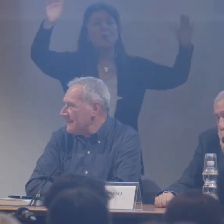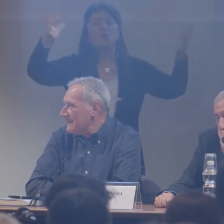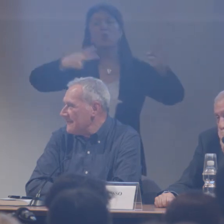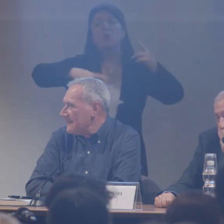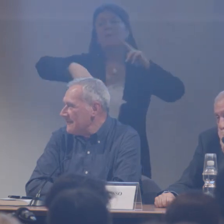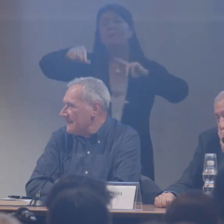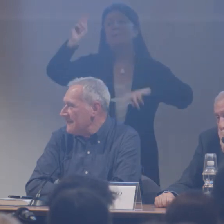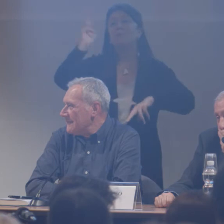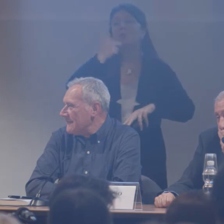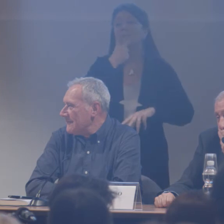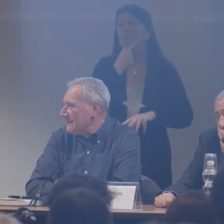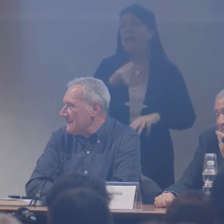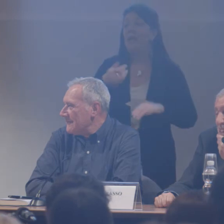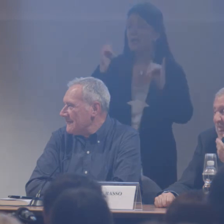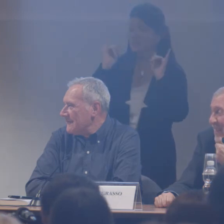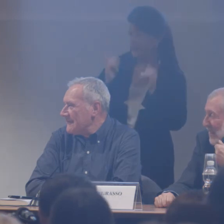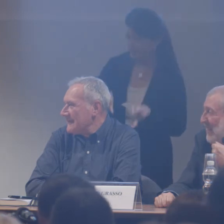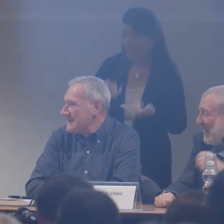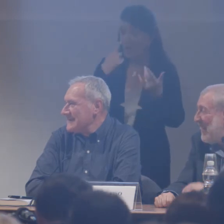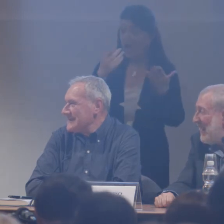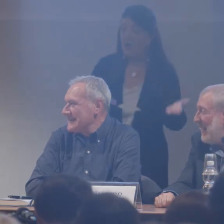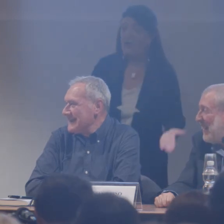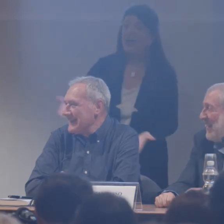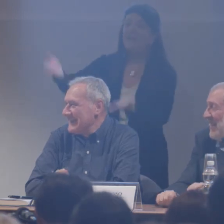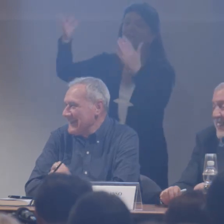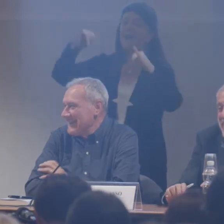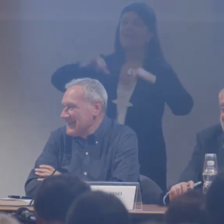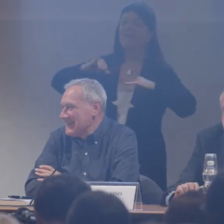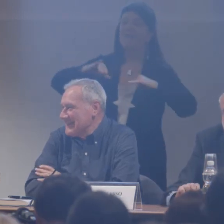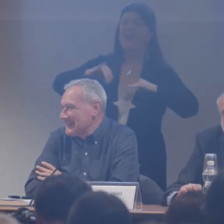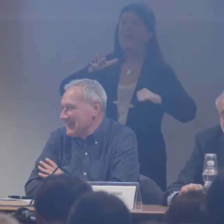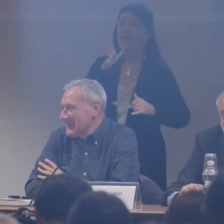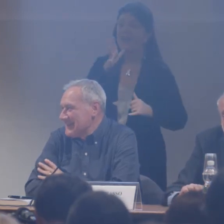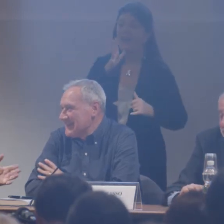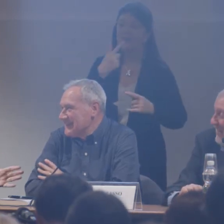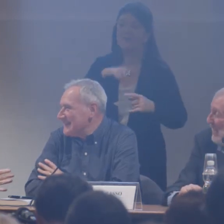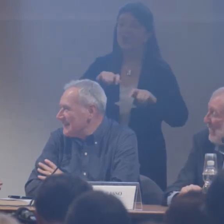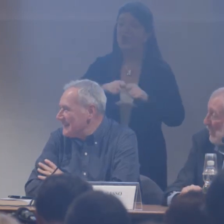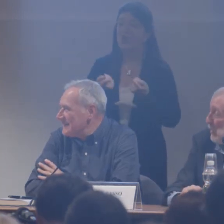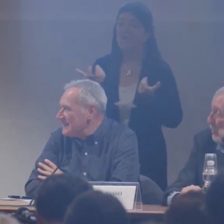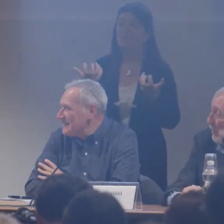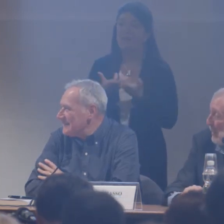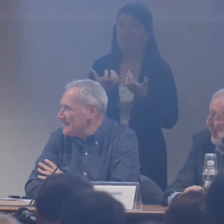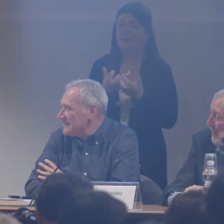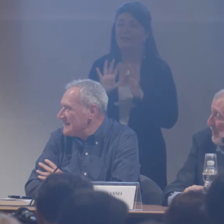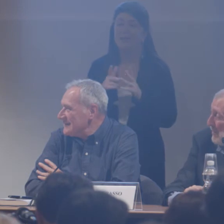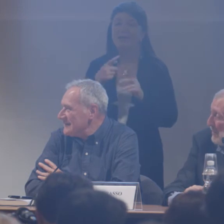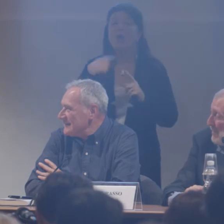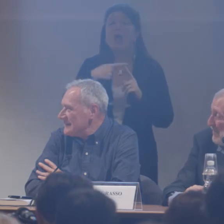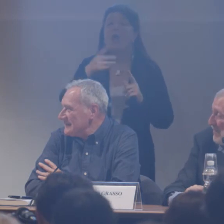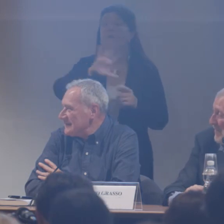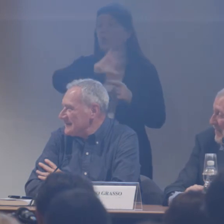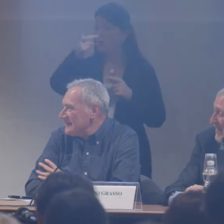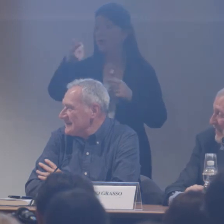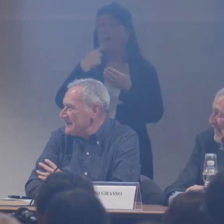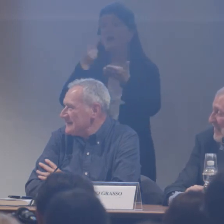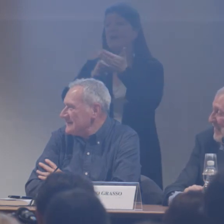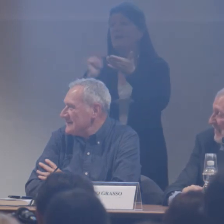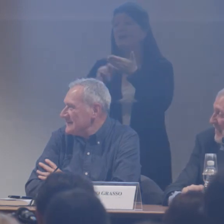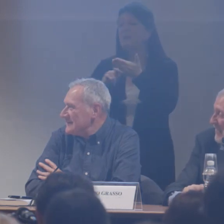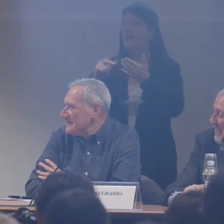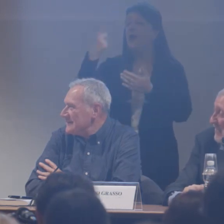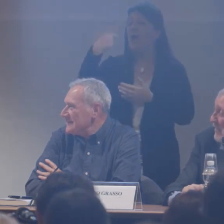ma ti potevi fare le vacanze in Grecia, non ci rompevi le scatole? Perché a noi c'è, e un'altra cosa è il Gattopardo. Nessuno ha letto il Gattopardo in Sicilia,